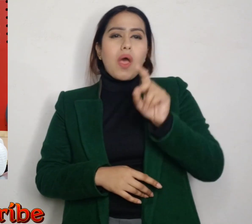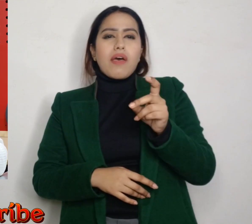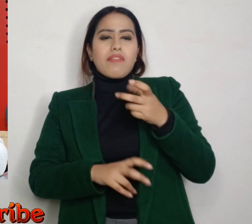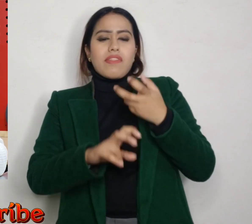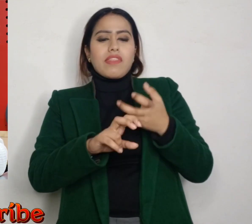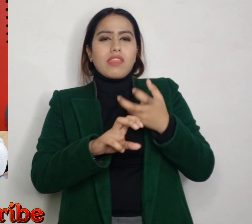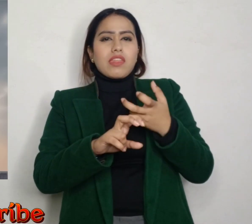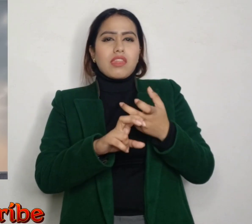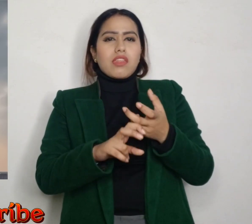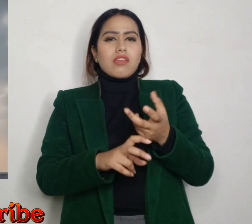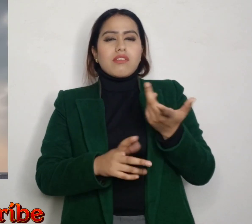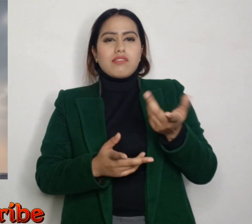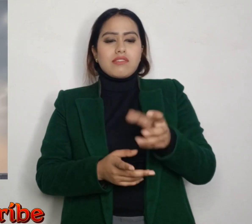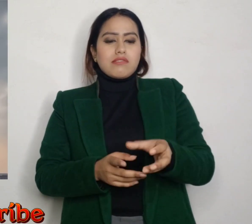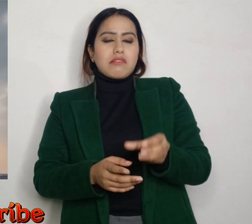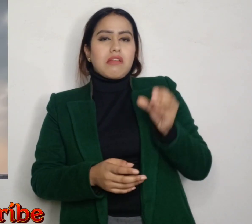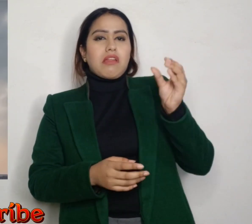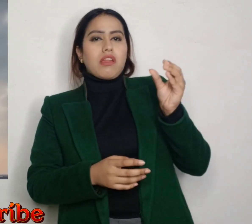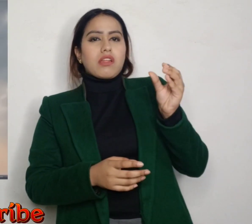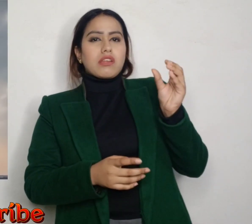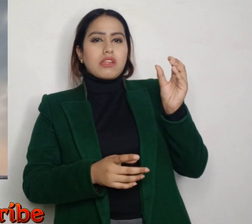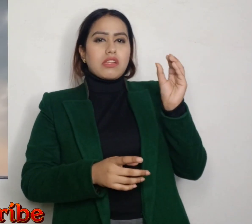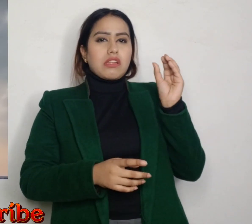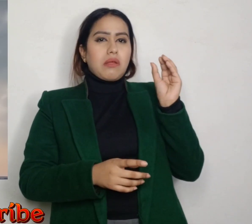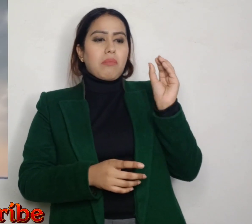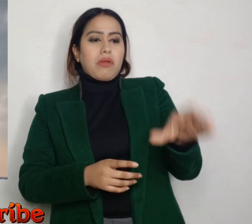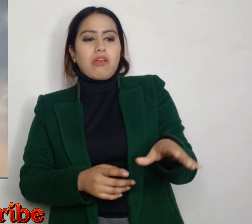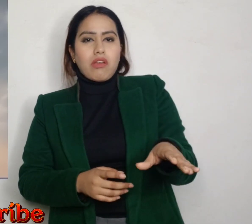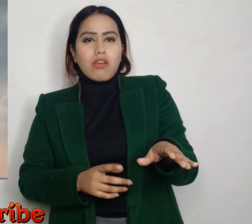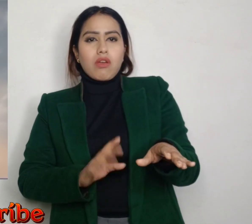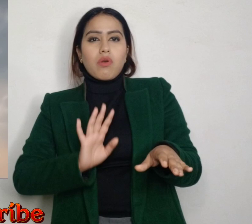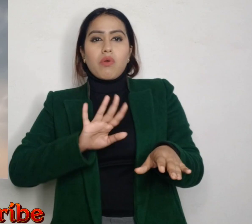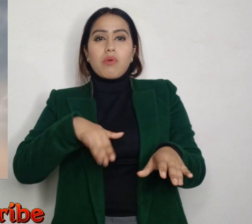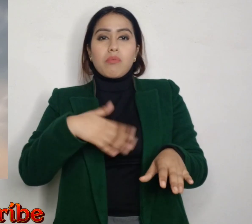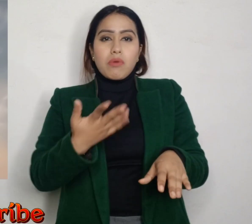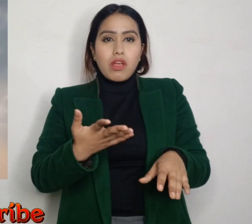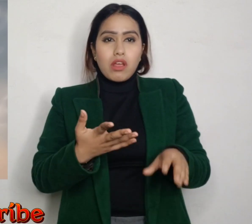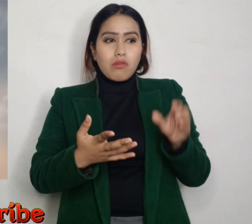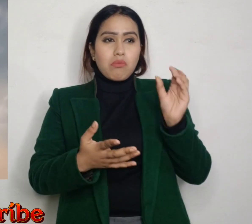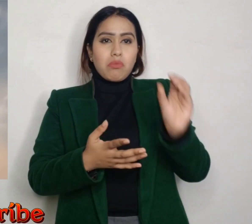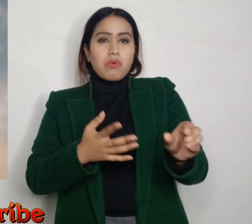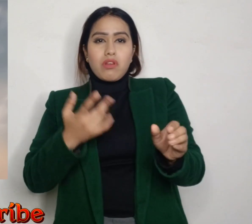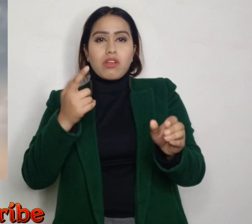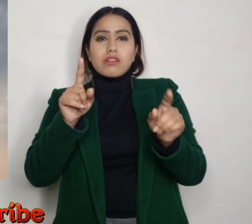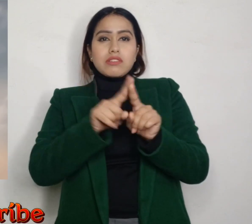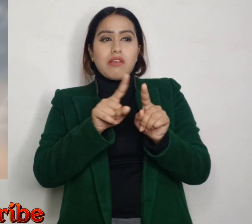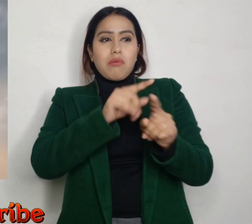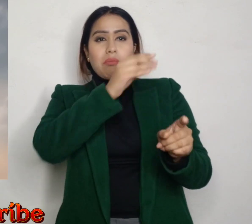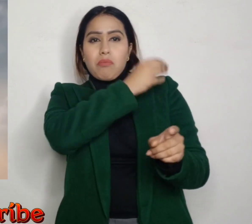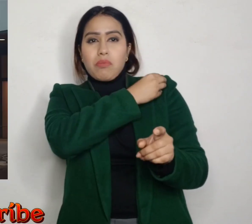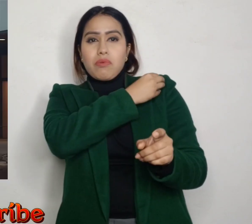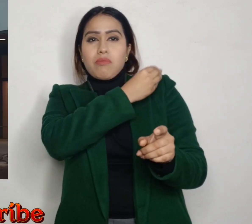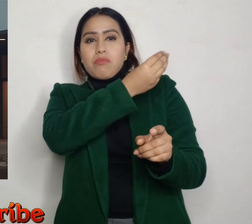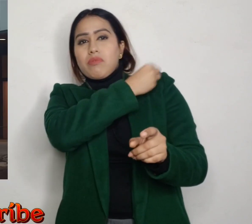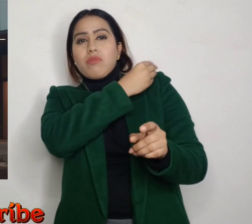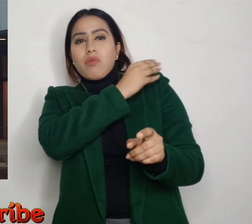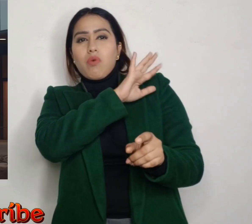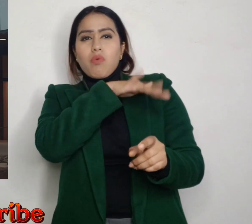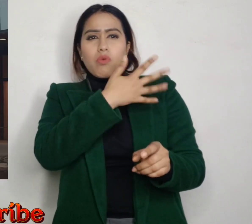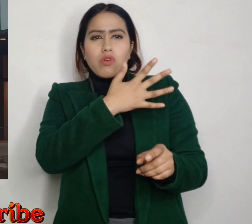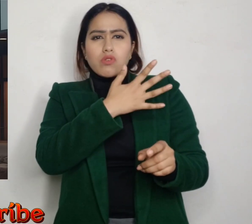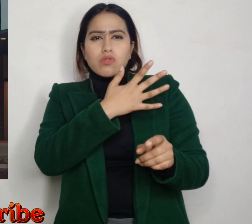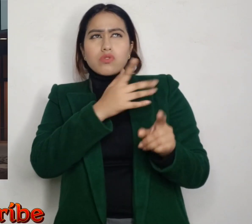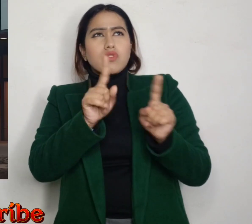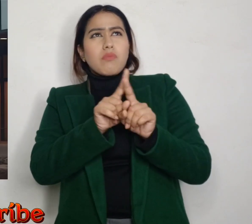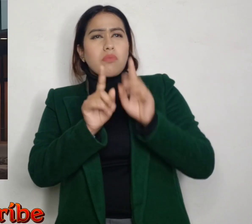देखेगा। सुपरवाइजर ने वहीं एक छोटा सा पत्थर का टुकड़ा पड़ा था, उसको उठाया और मजदूर की तरफ फेंका। वो टुकड़ा जाकर